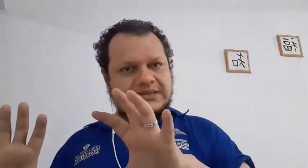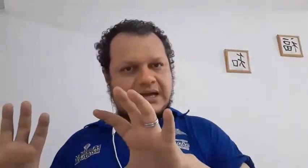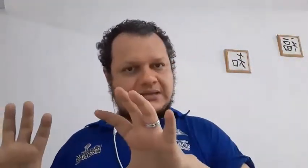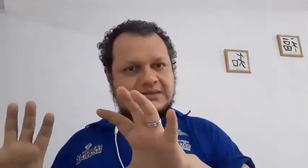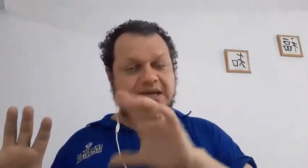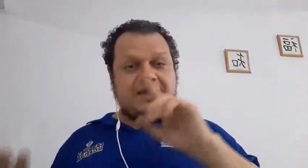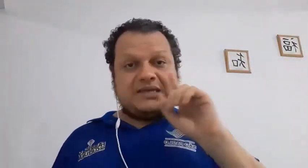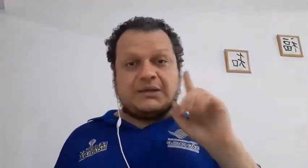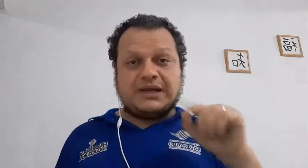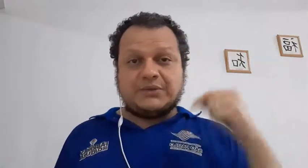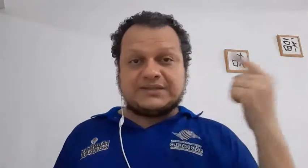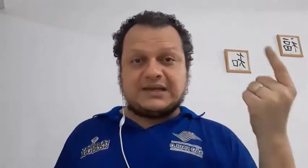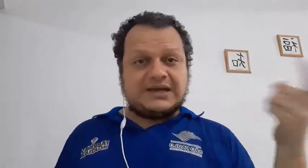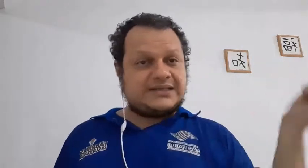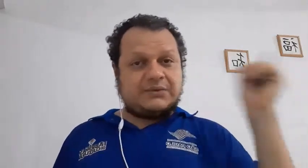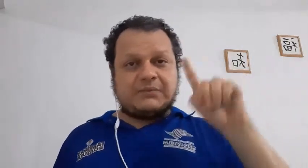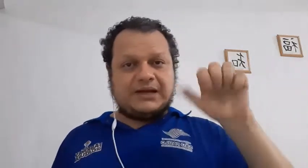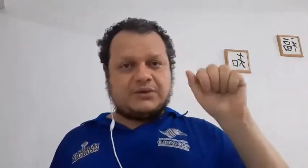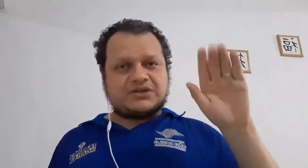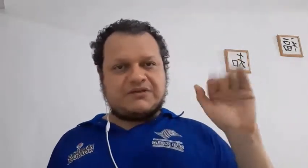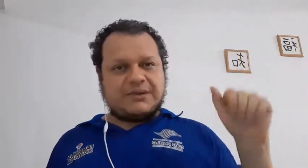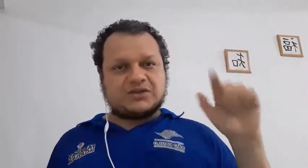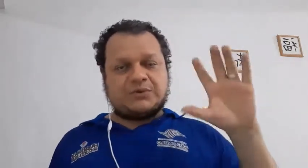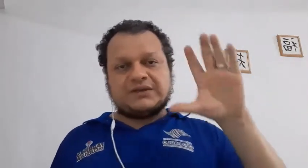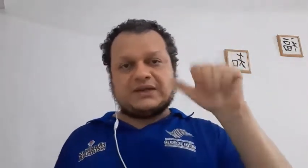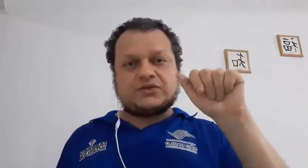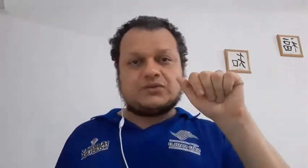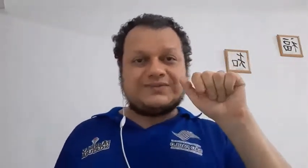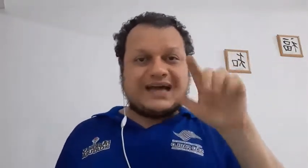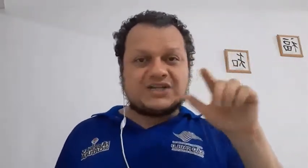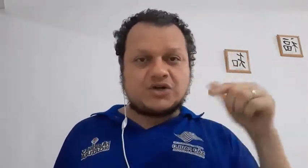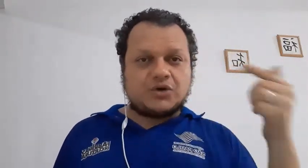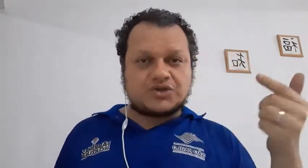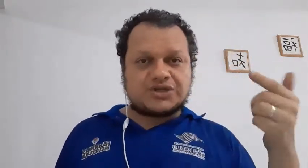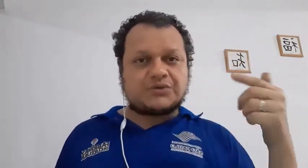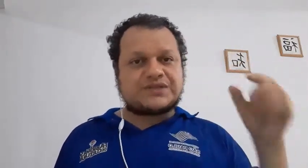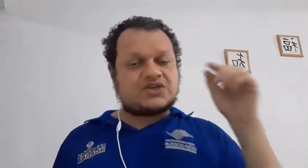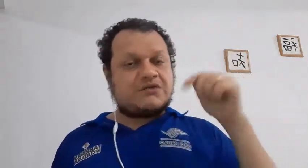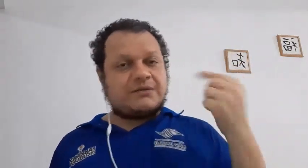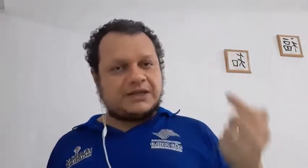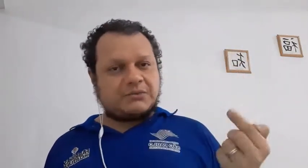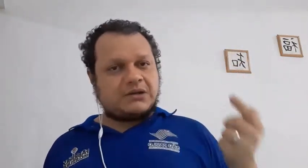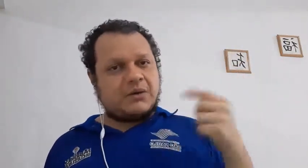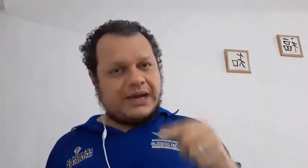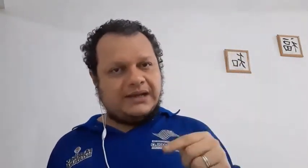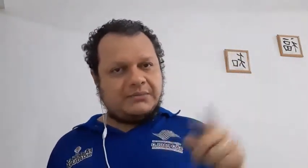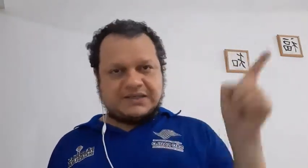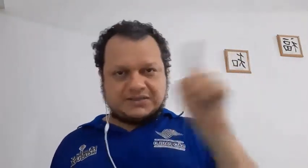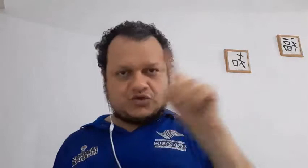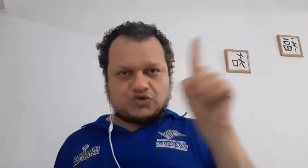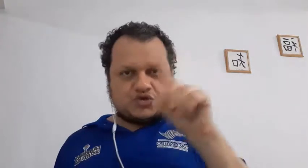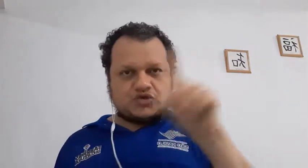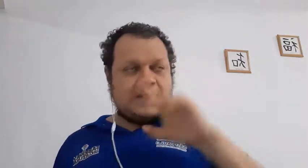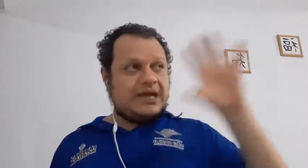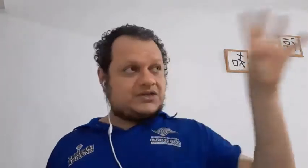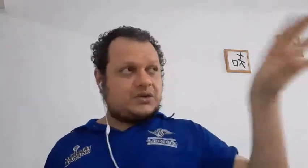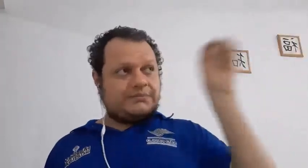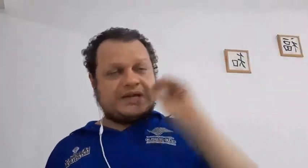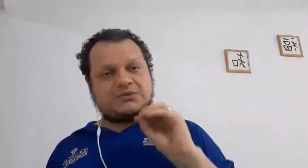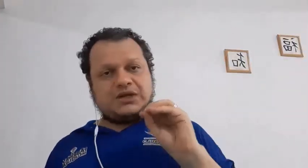sinais. E é uma língua de sinais, não é uma língua de alfabeto. Portanto, datilologia, ou seja, alfabeto manual, é Libras, é só um empréstimo